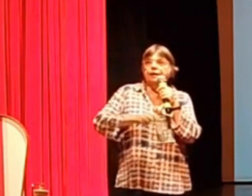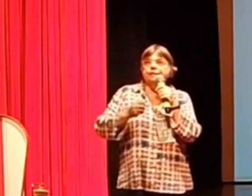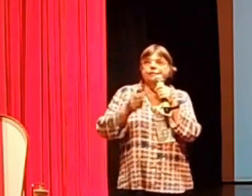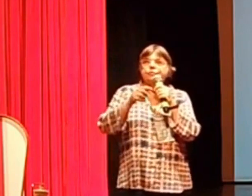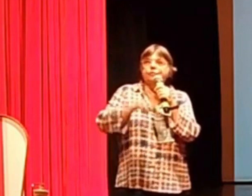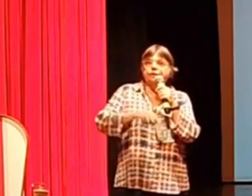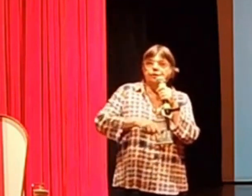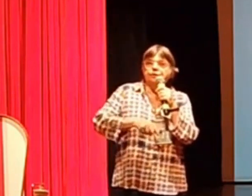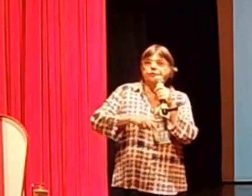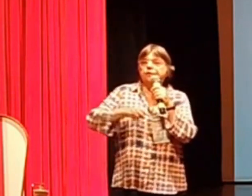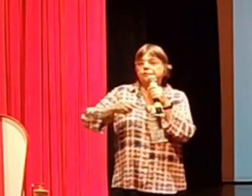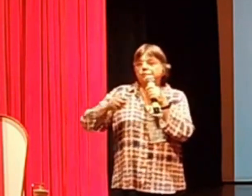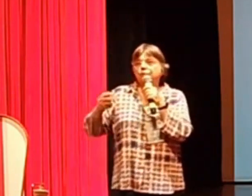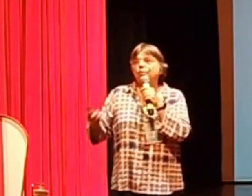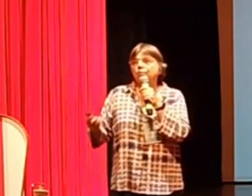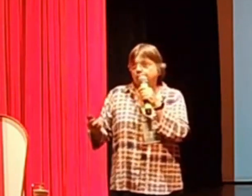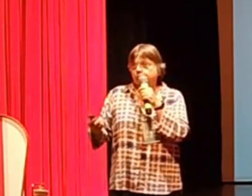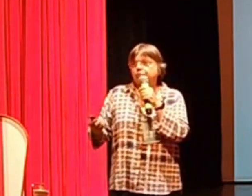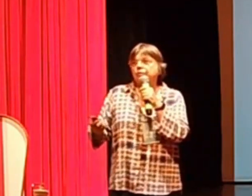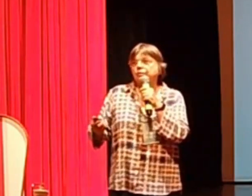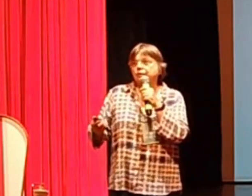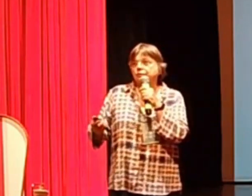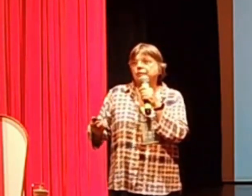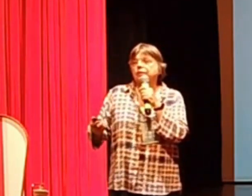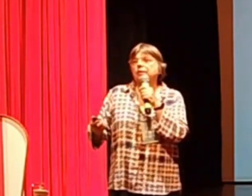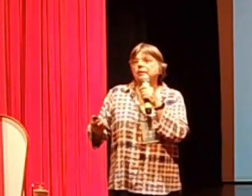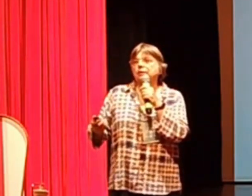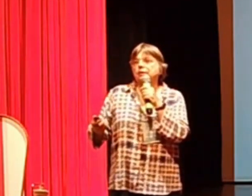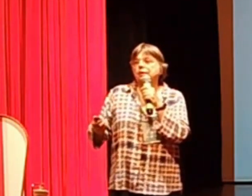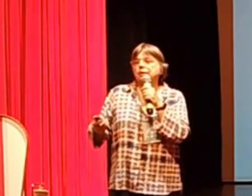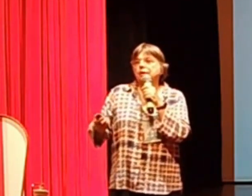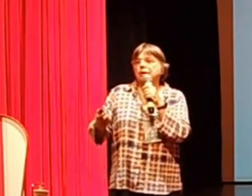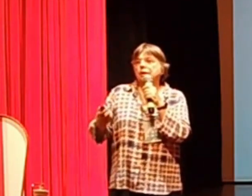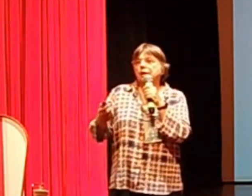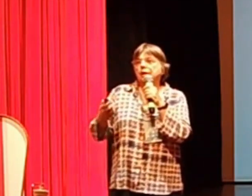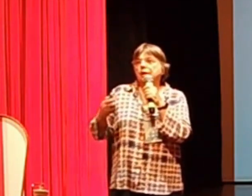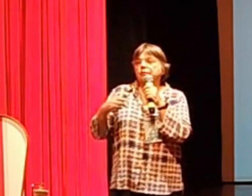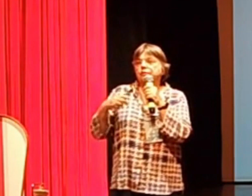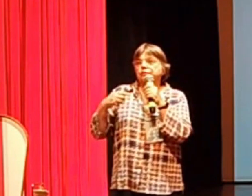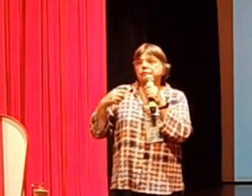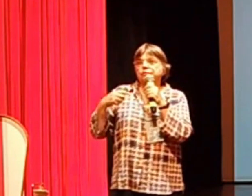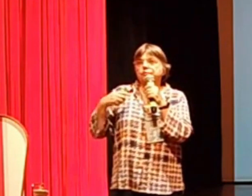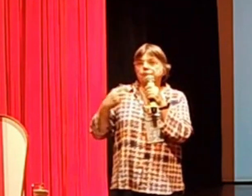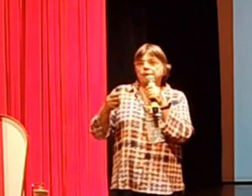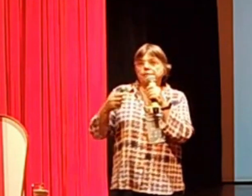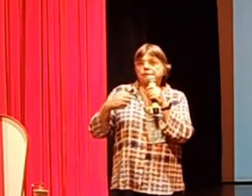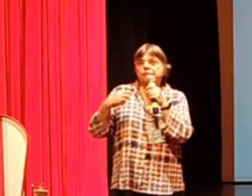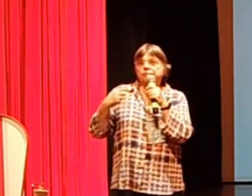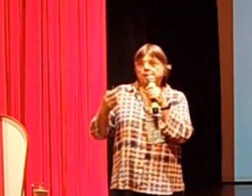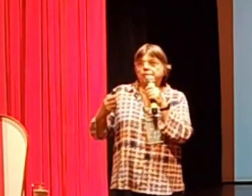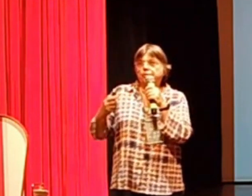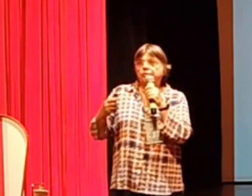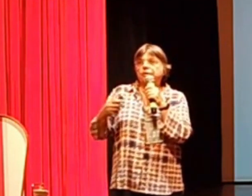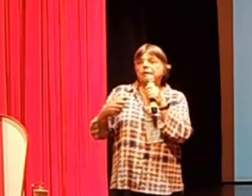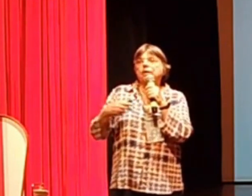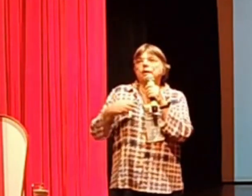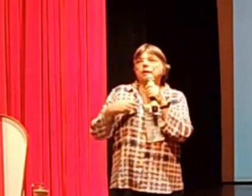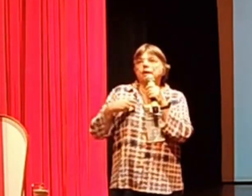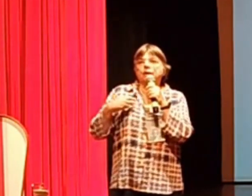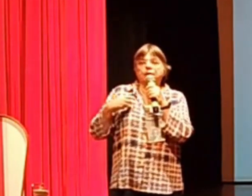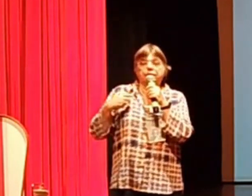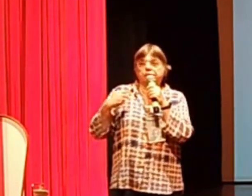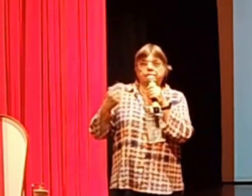nessa relação dos adolescentes com a escoliose, né? A gente fez essa